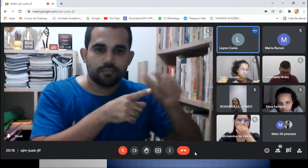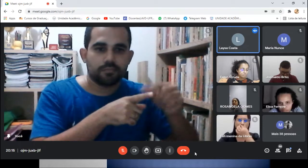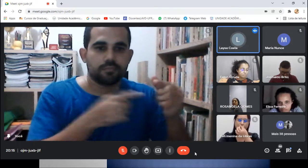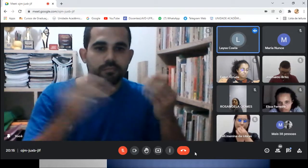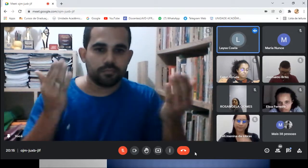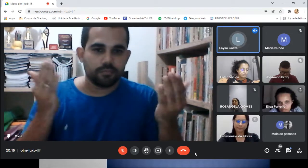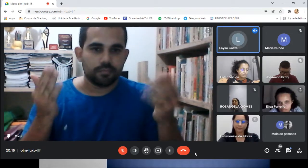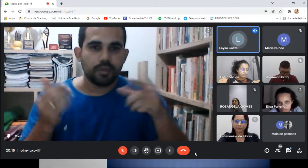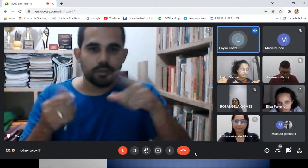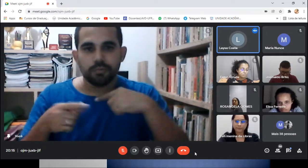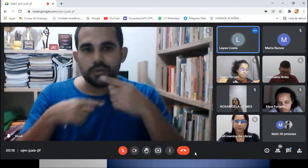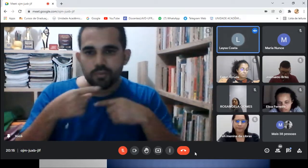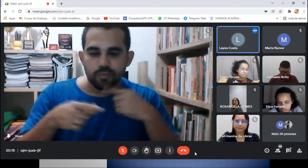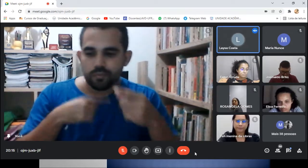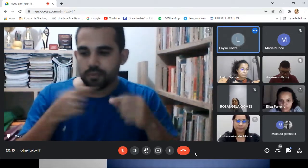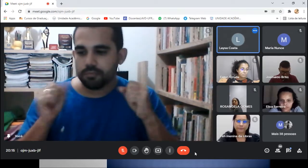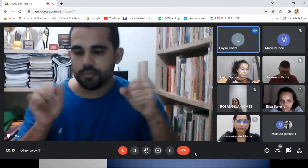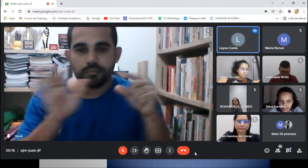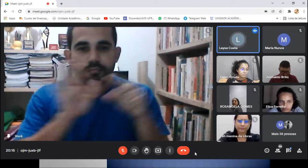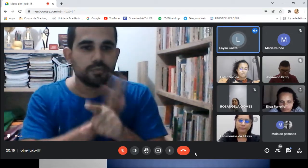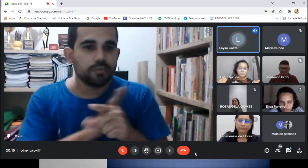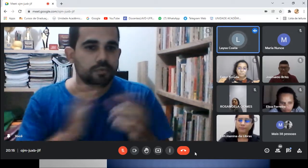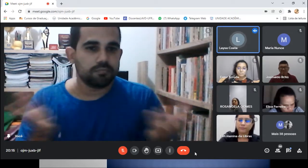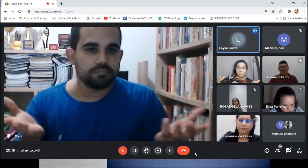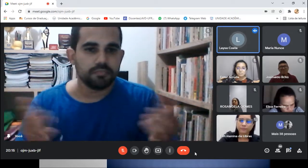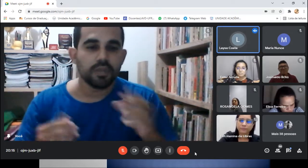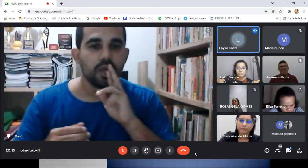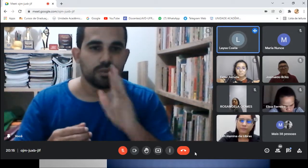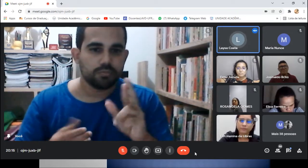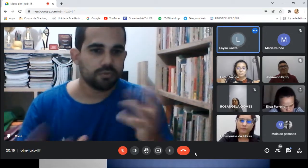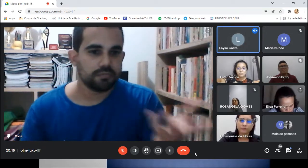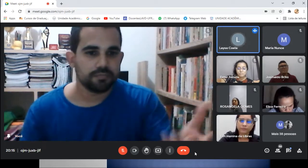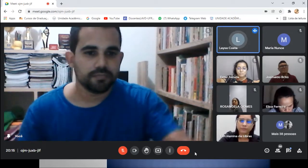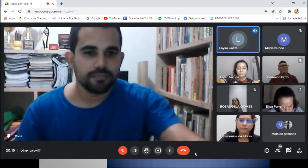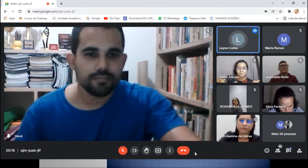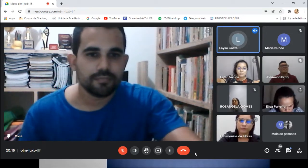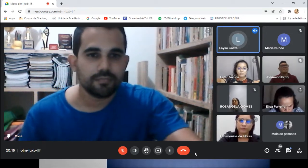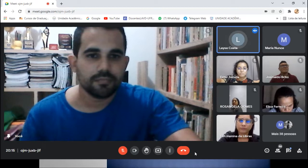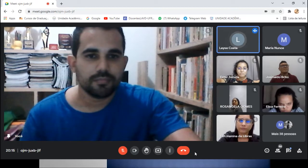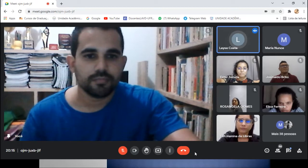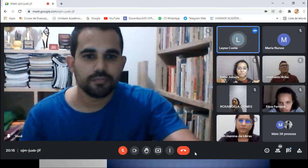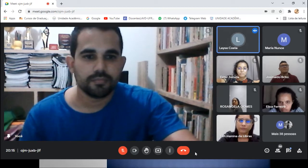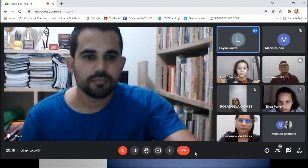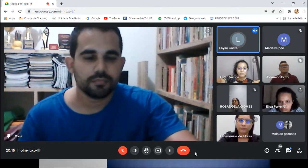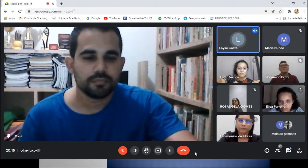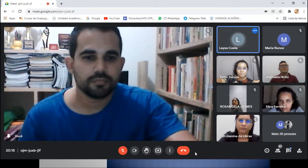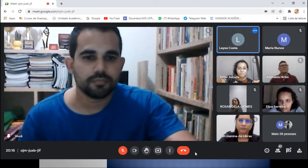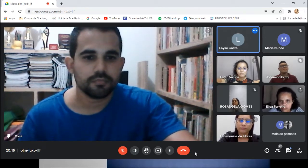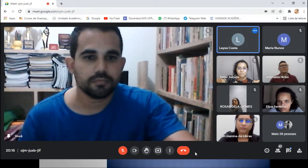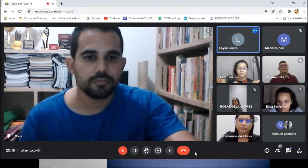o espaço, fonética, fonologia. Se tem alguma dúvida, este é o momento para perguntas.